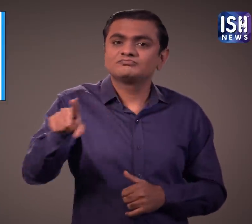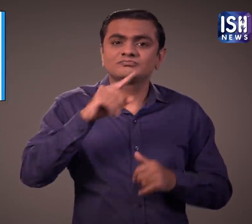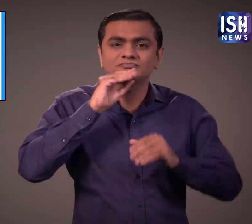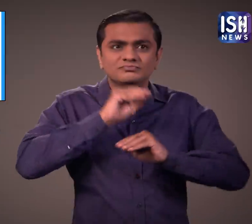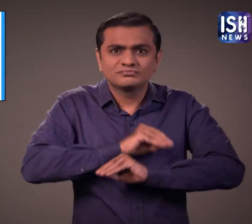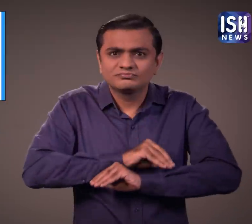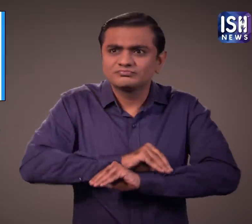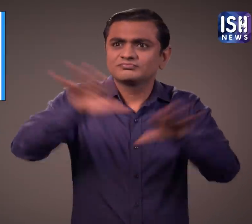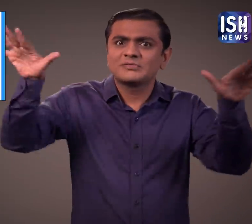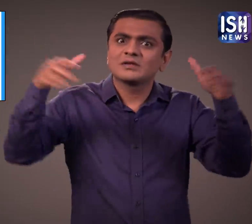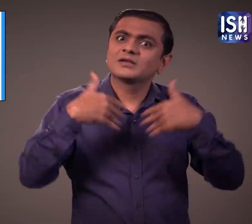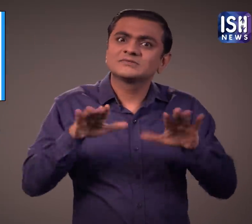कहा की